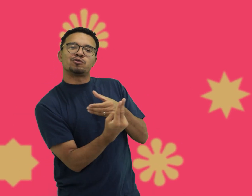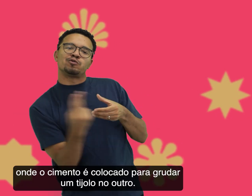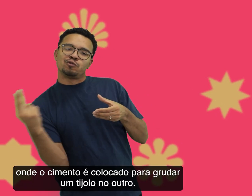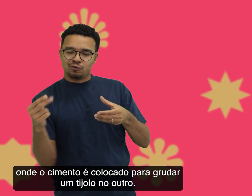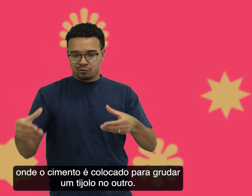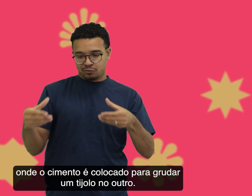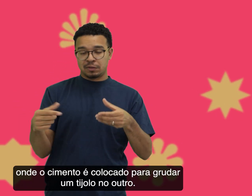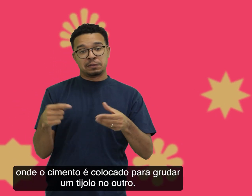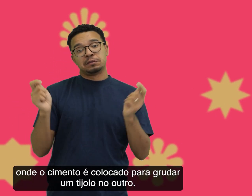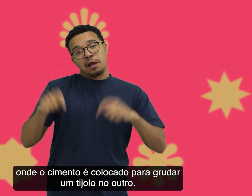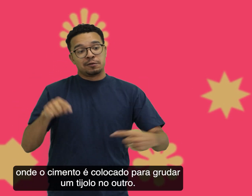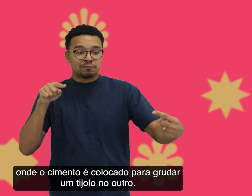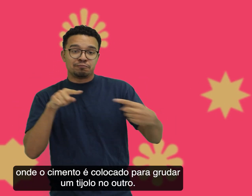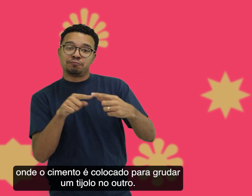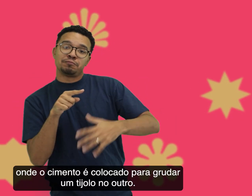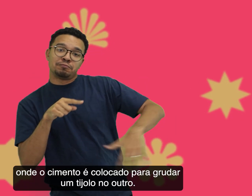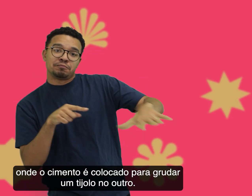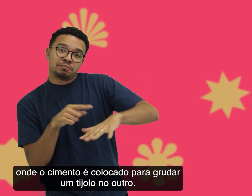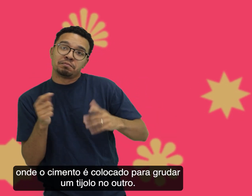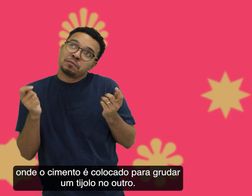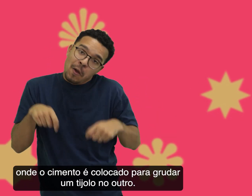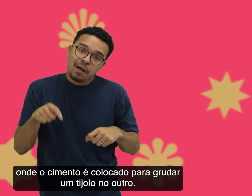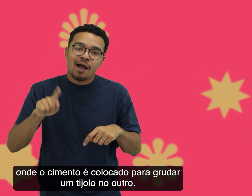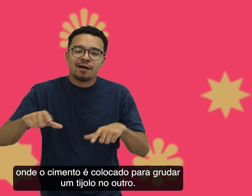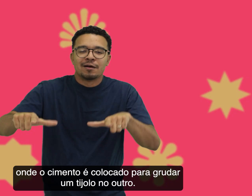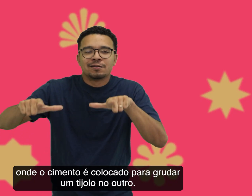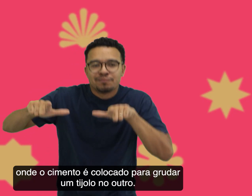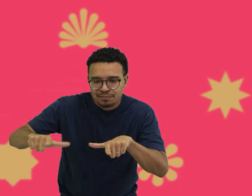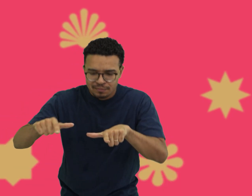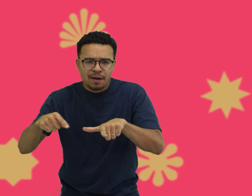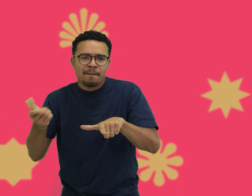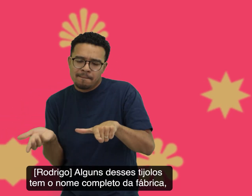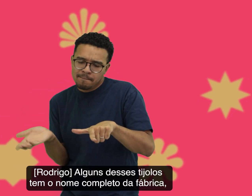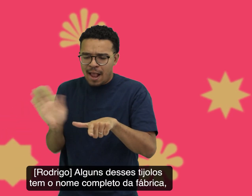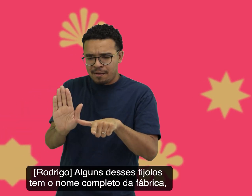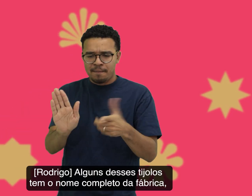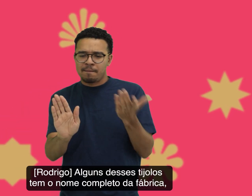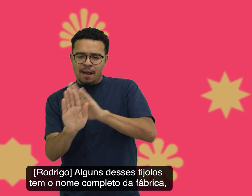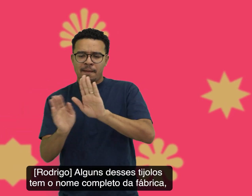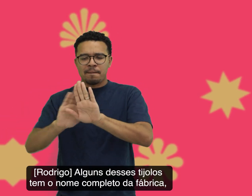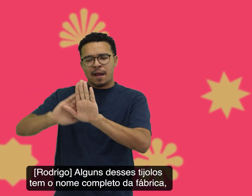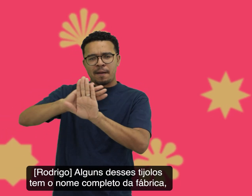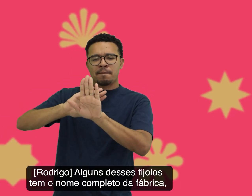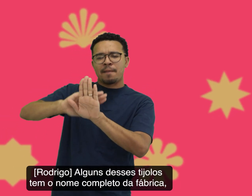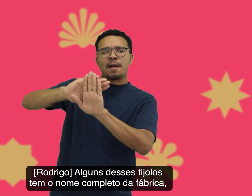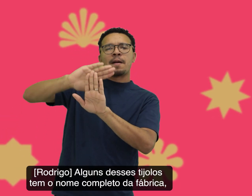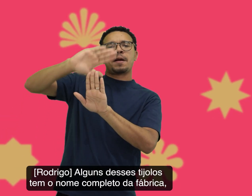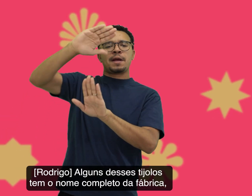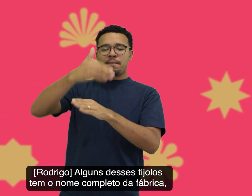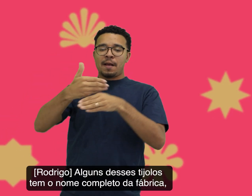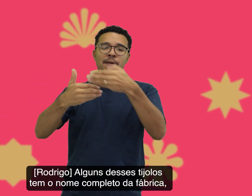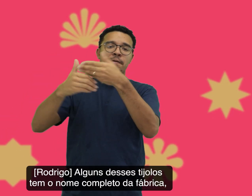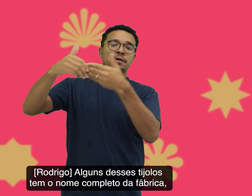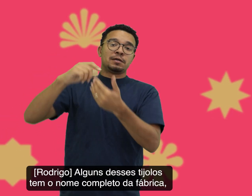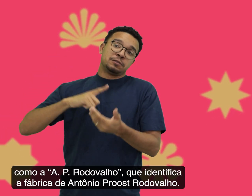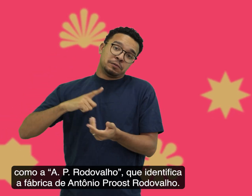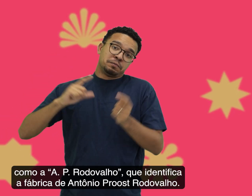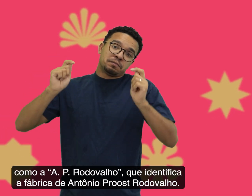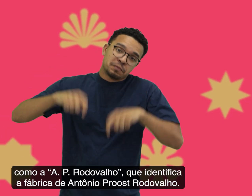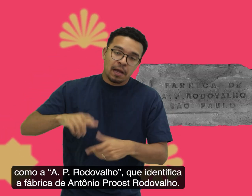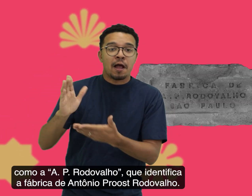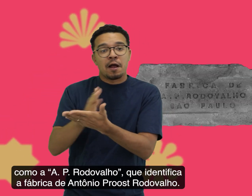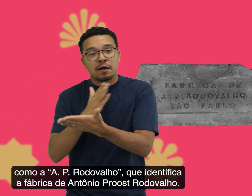retangular maior, onde o cimento é colocado para grudar um tijolo no outro. Alguns desses tijolos têm o nome completo